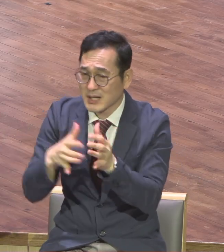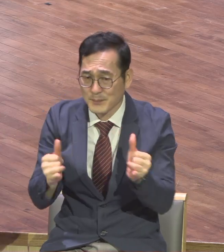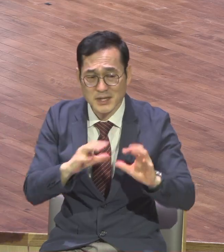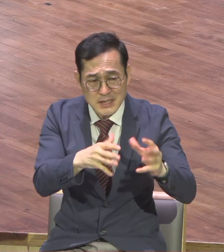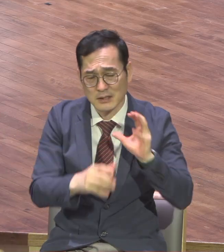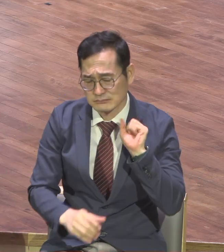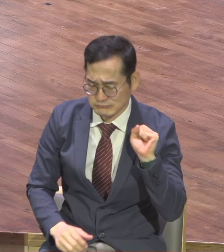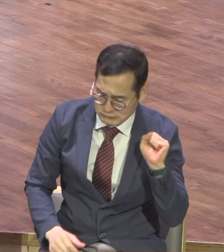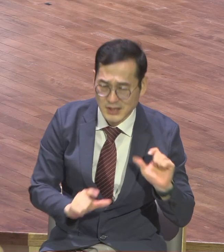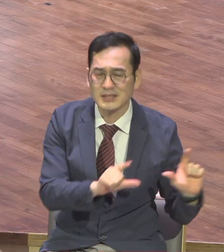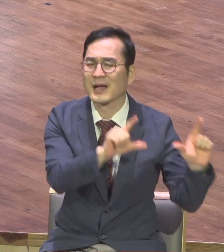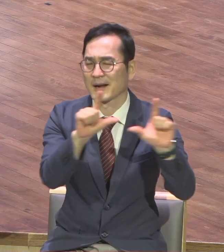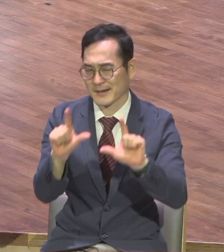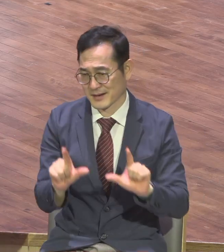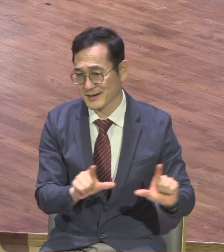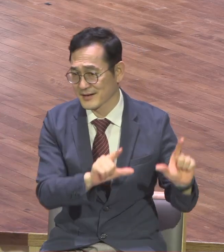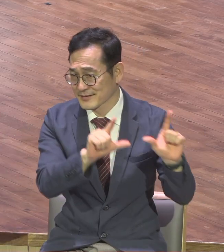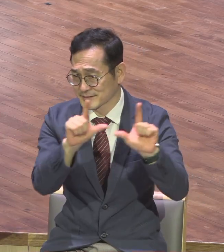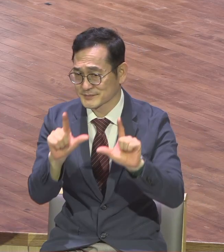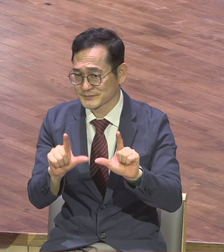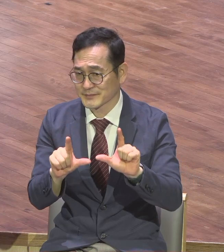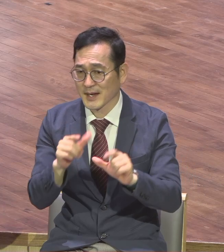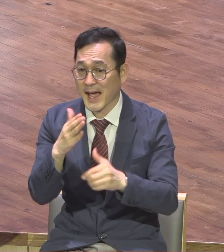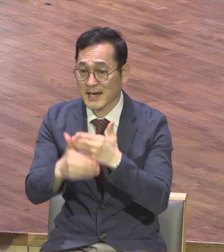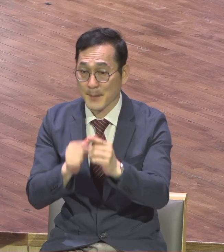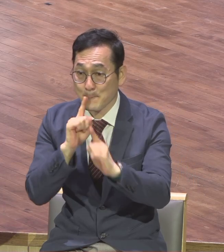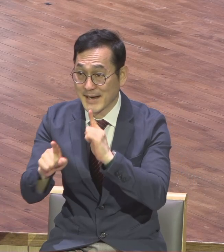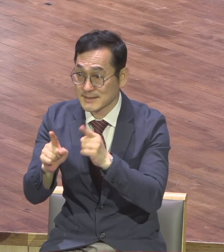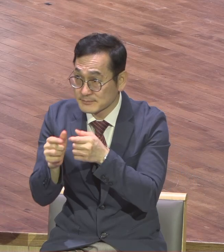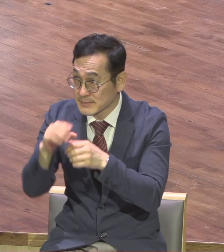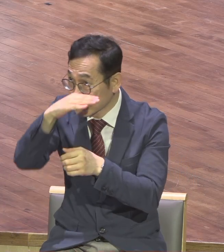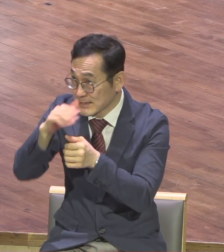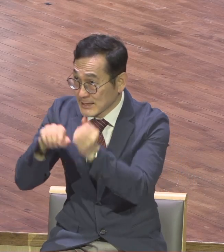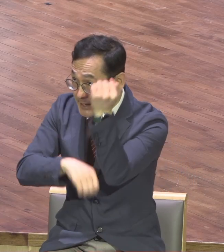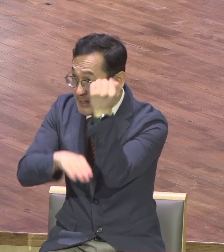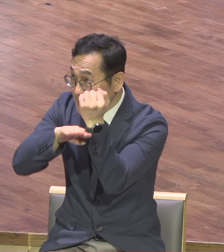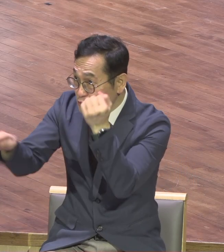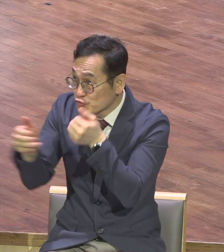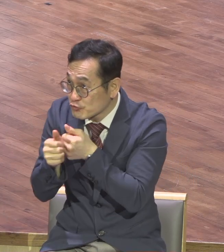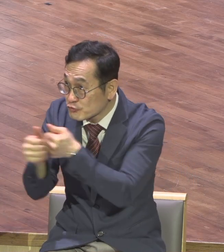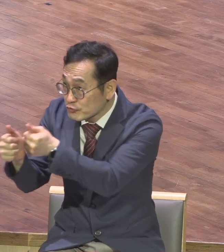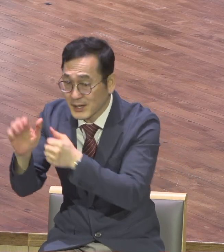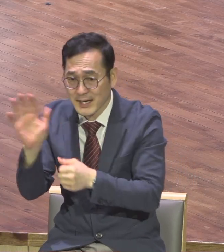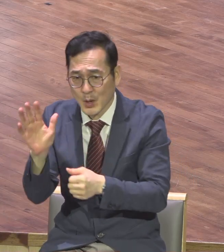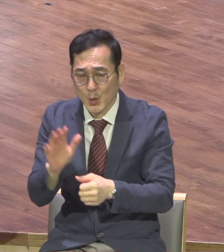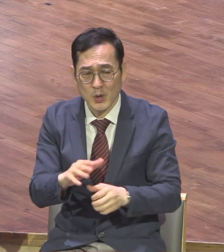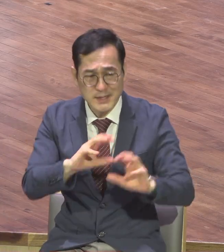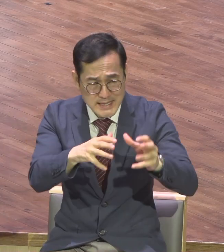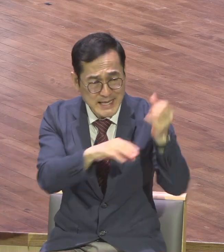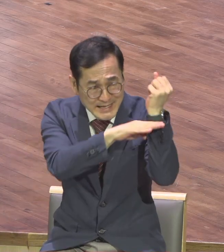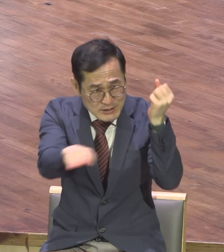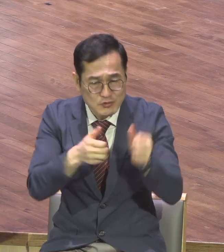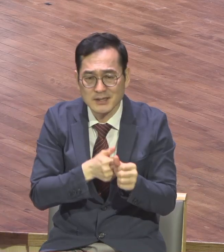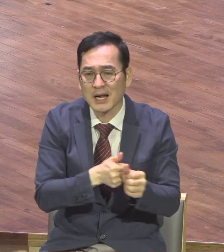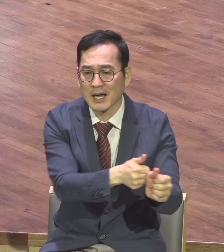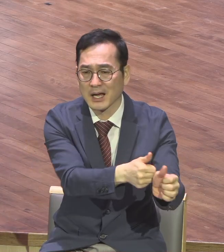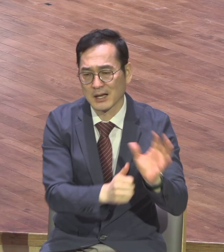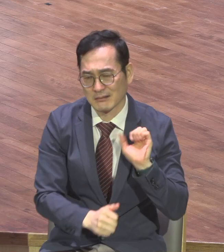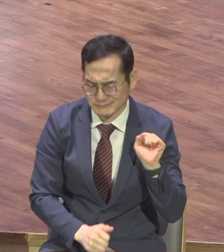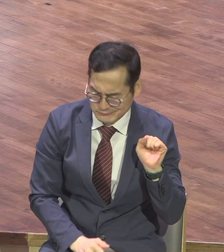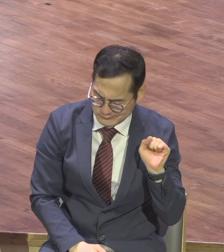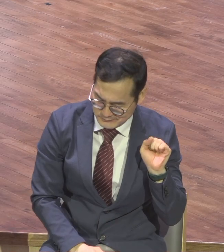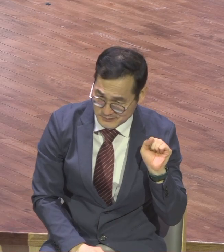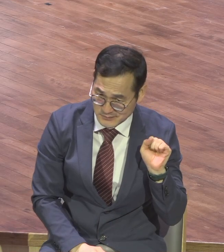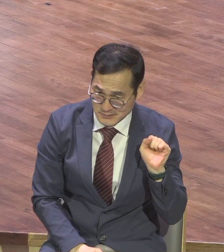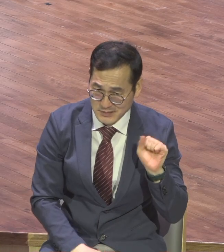풍조 따르게 되어 있어요. 하나님의 말씀이 기준된 삶이 아니에요. 세상 가치의 기준을 둔 그런